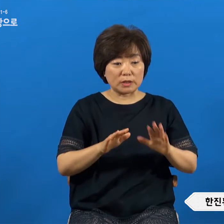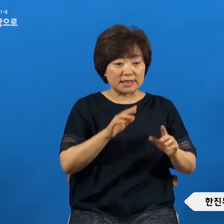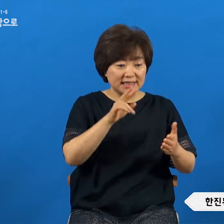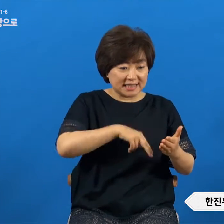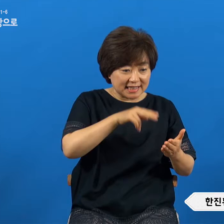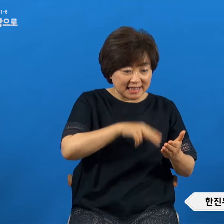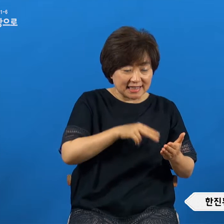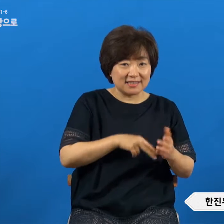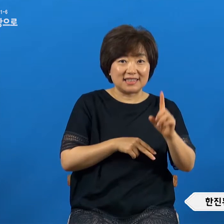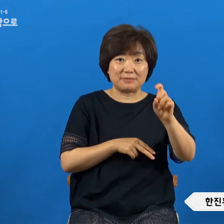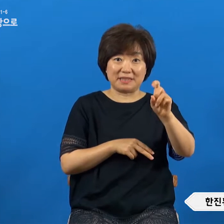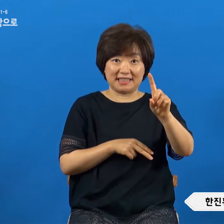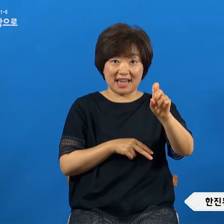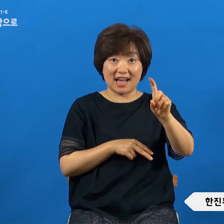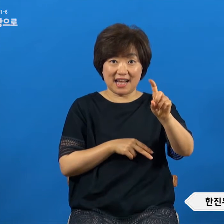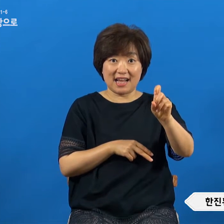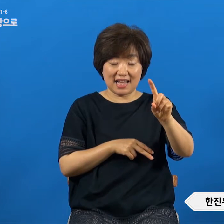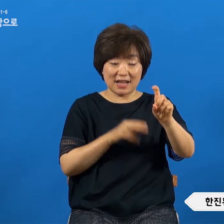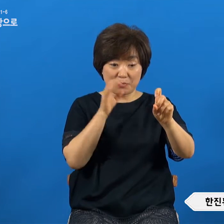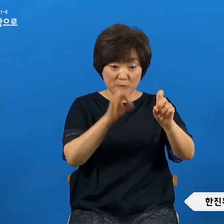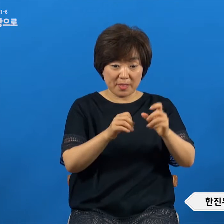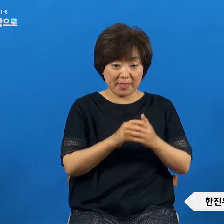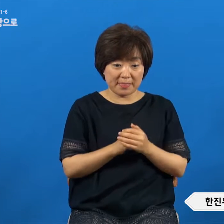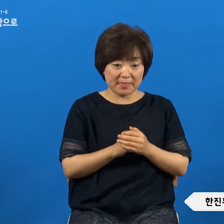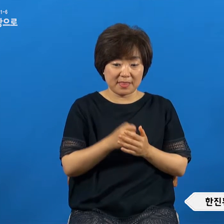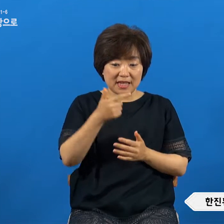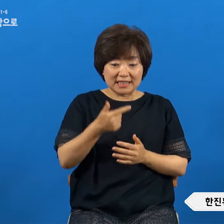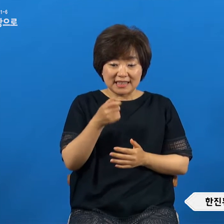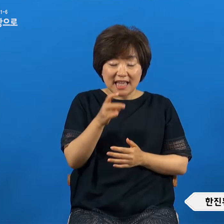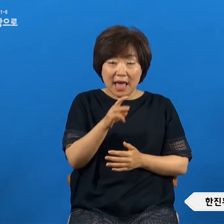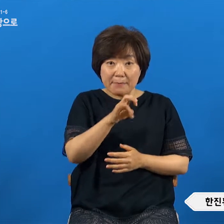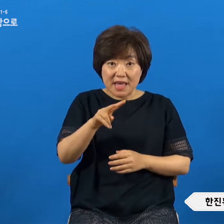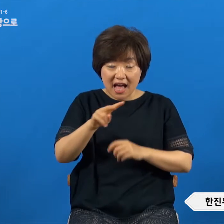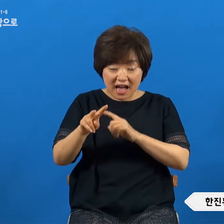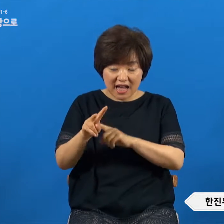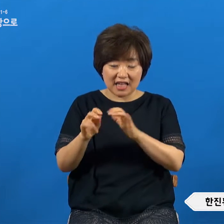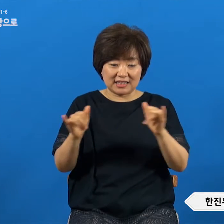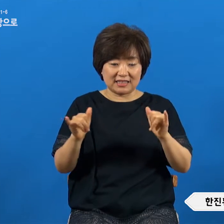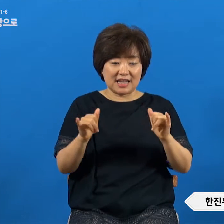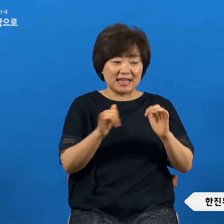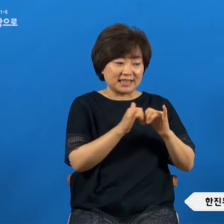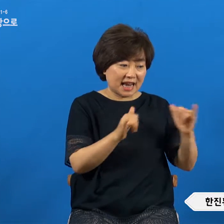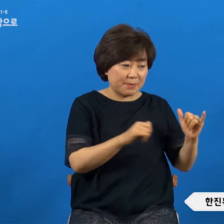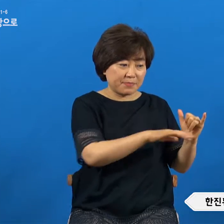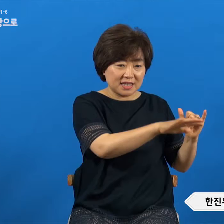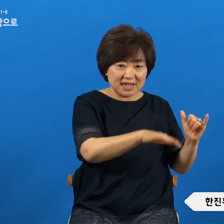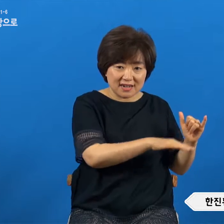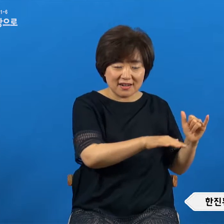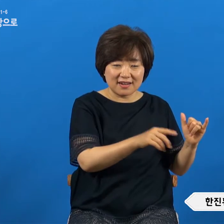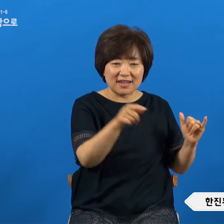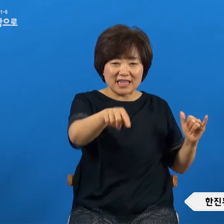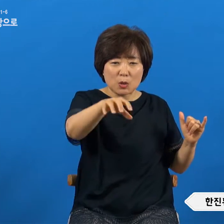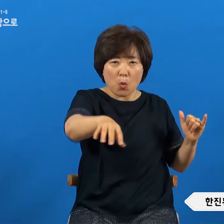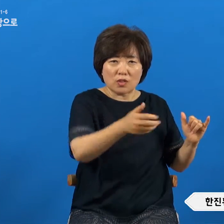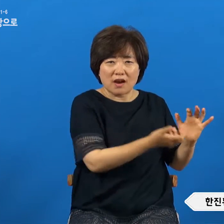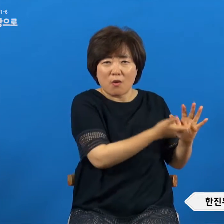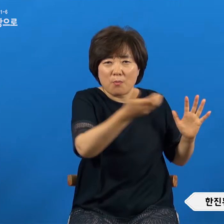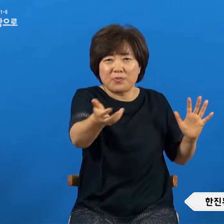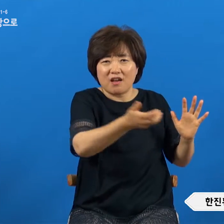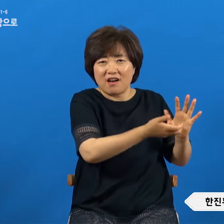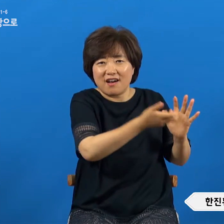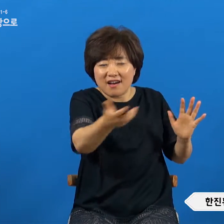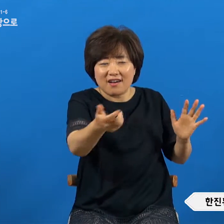읽은 11장을 보면 느헤미야가 사람들을 예루살렘으로 이주시키기 위해서 애를 쓰는 장면이